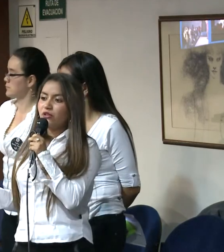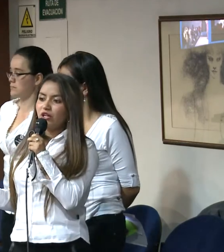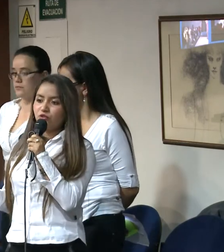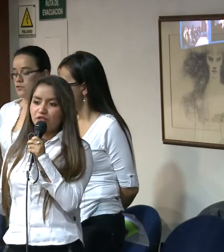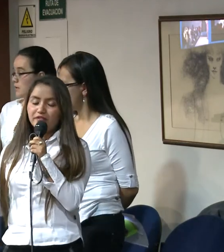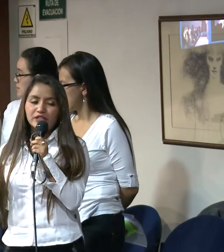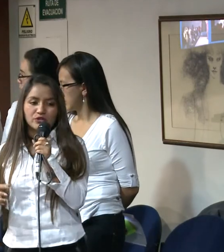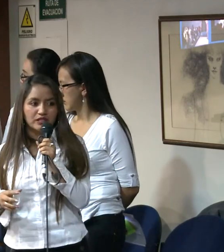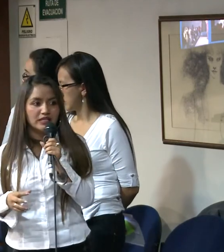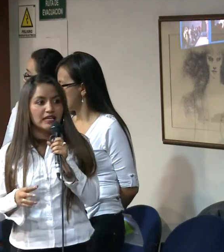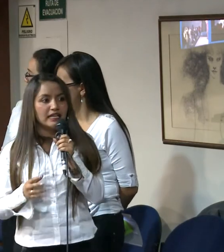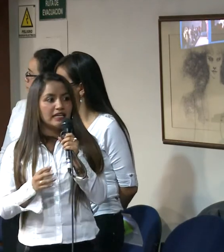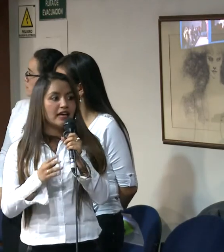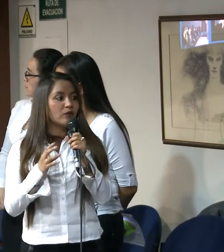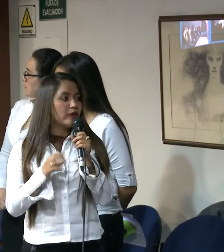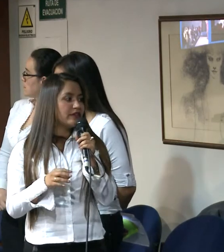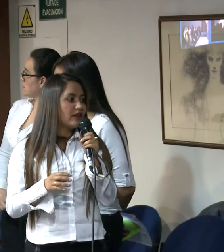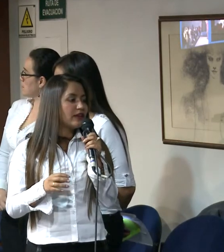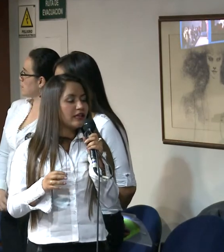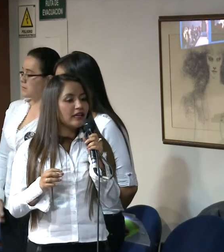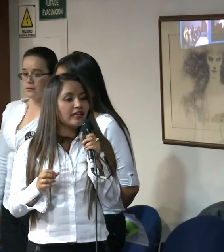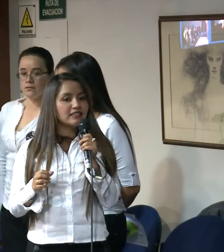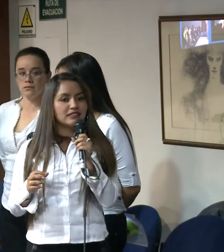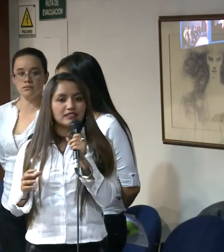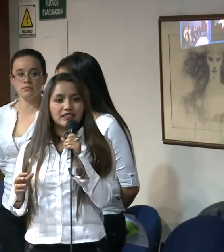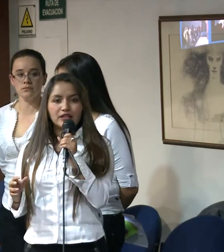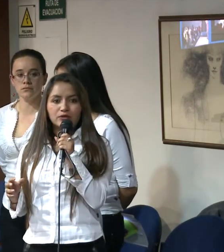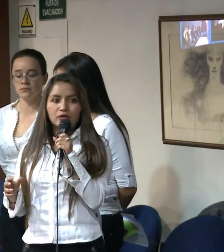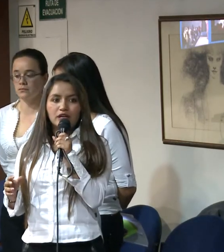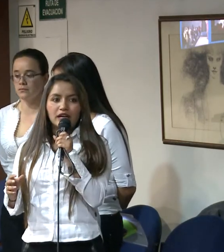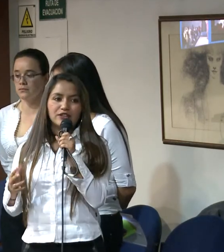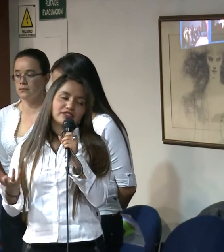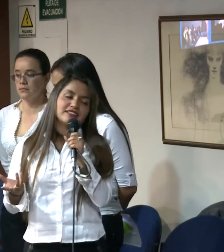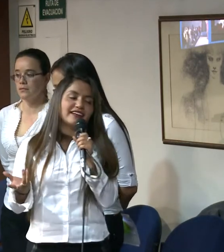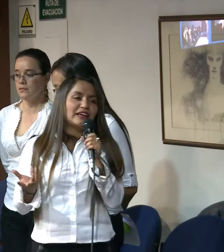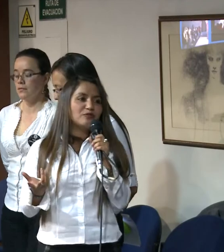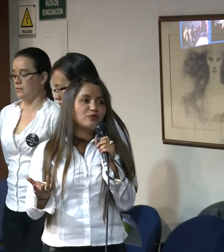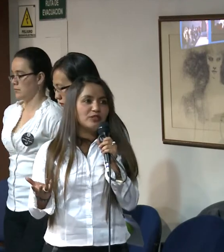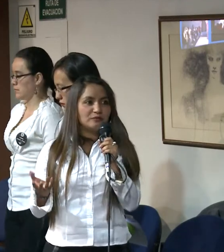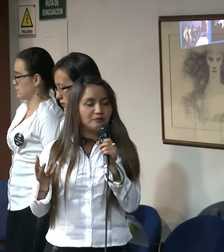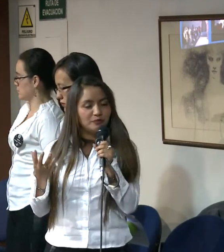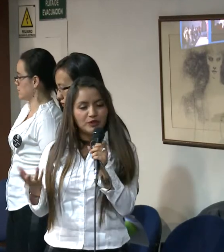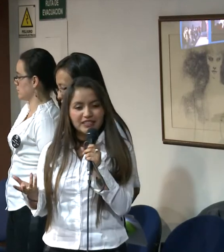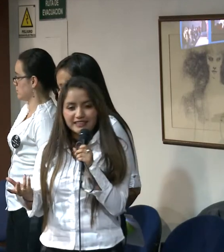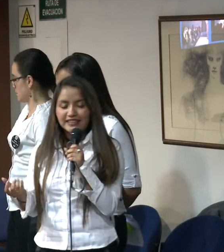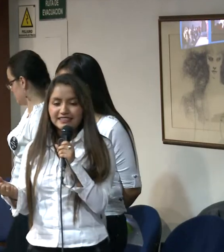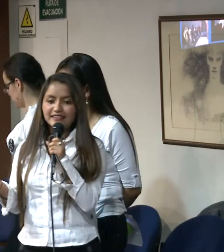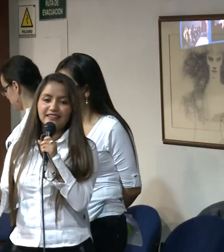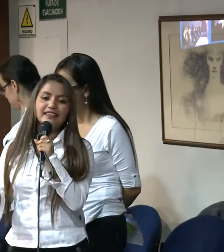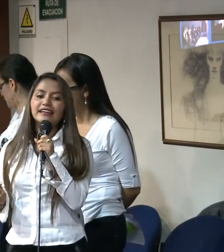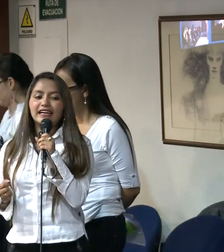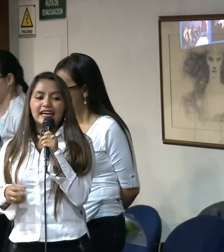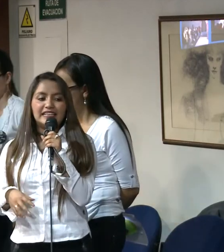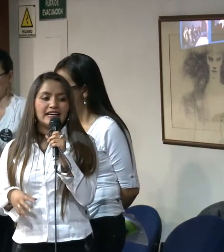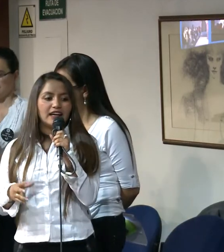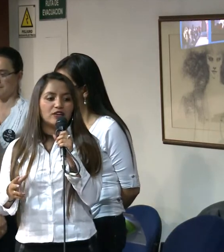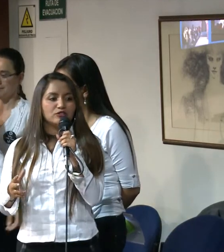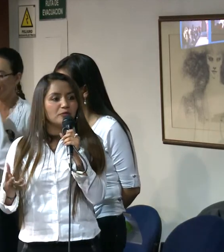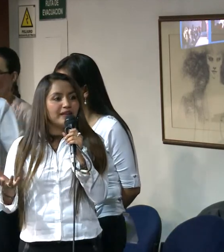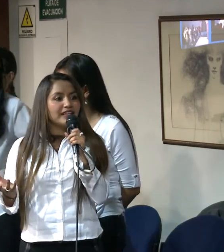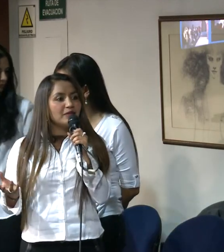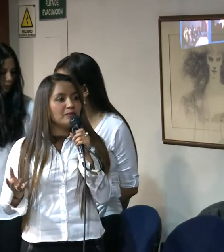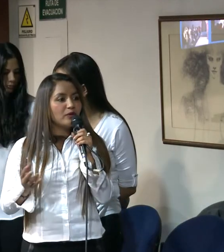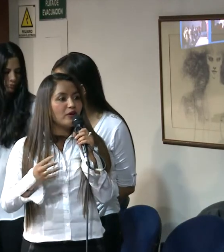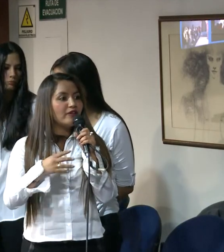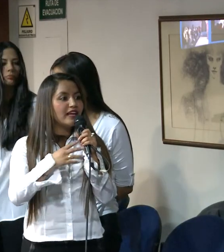allí donde ellos reflexionan y dan cuenta de que es necesario. Ellos decían algo muy, muy interesante y era algo,